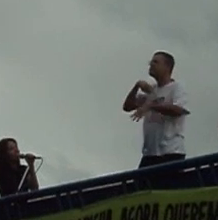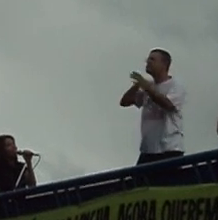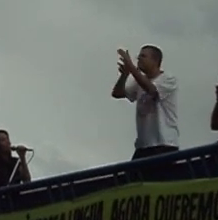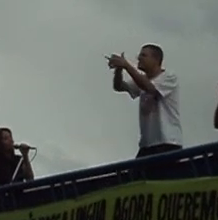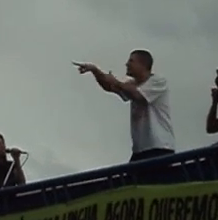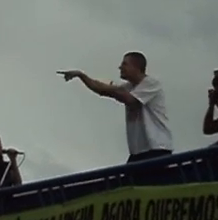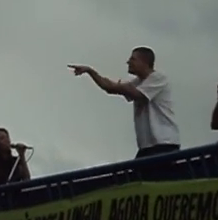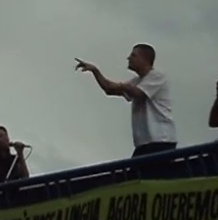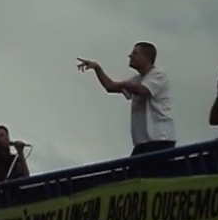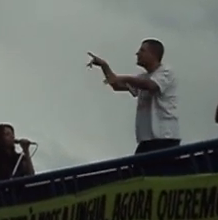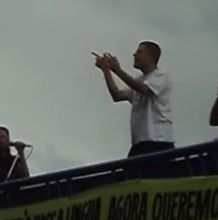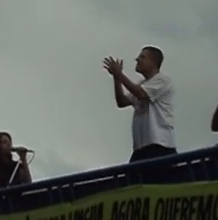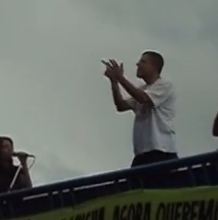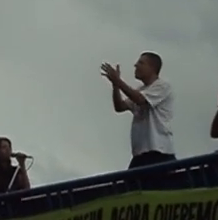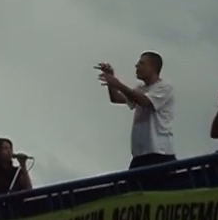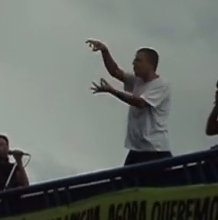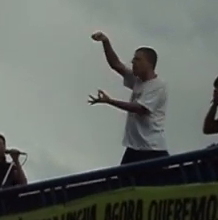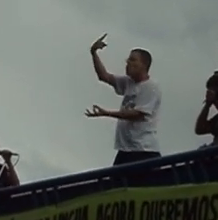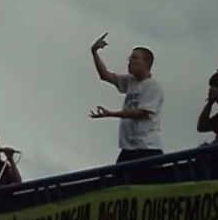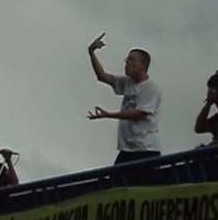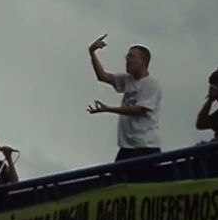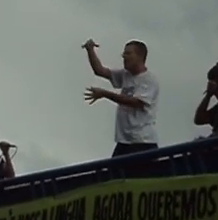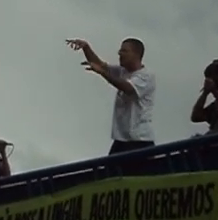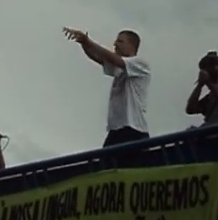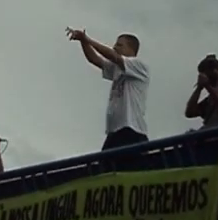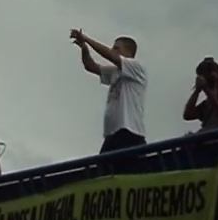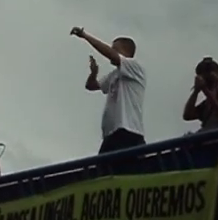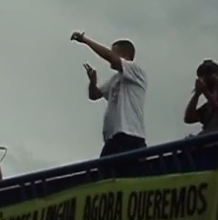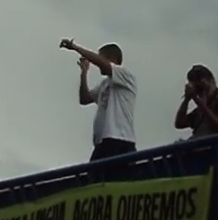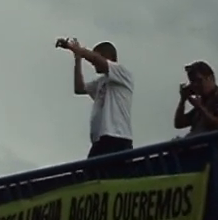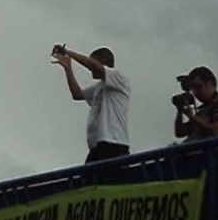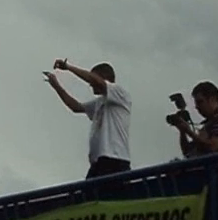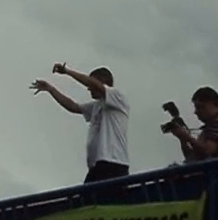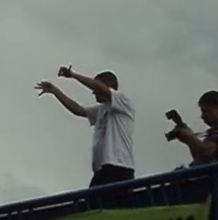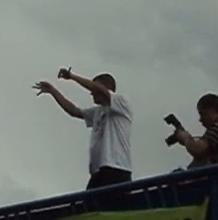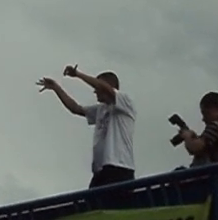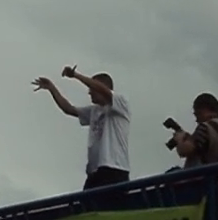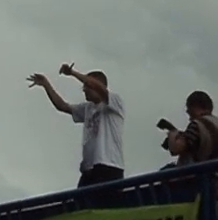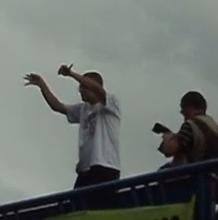Estou dizendo, não, vocês já conhecem, a minha fala é muito simples. Nelson Pimenta, cineasta surdo.